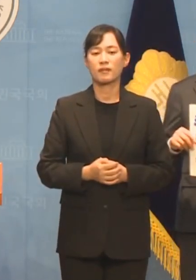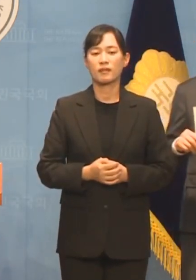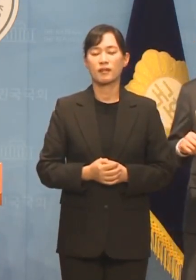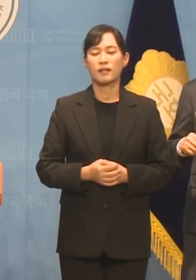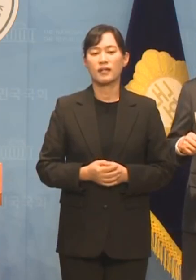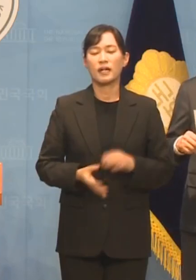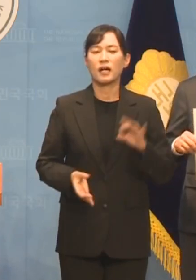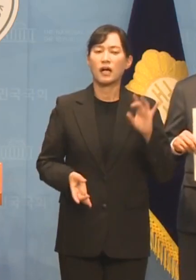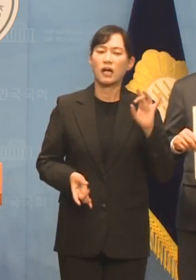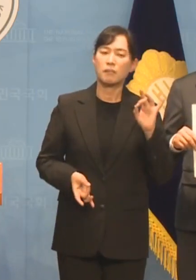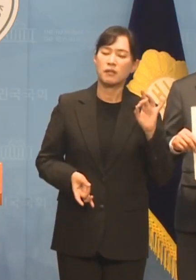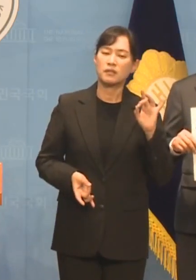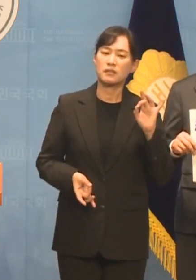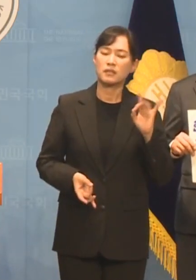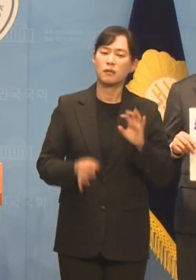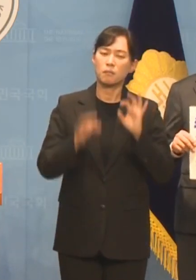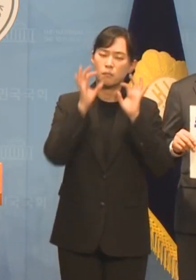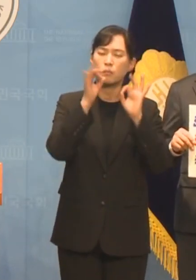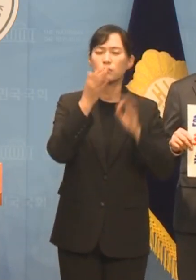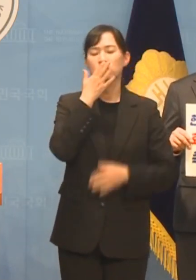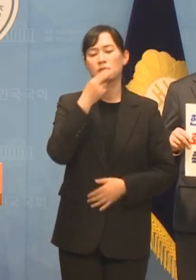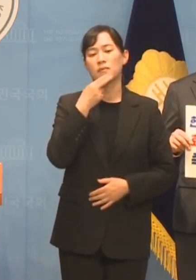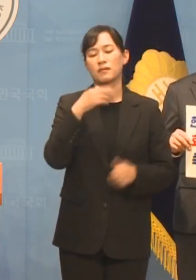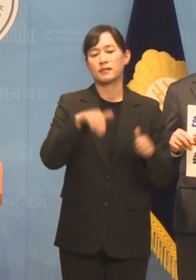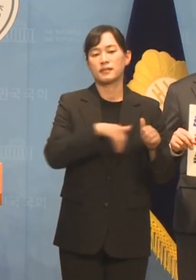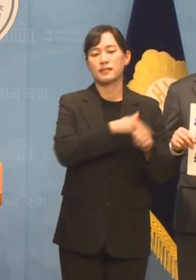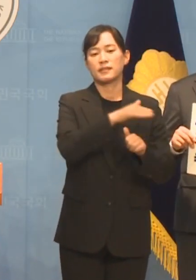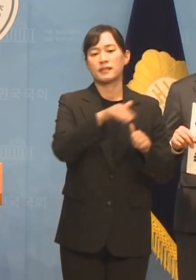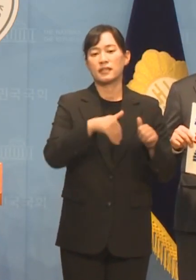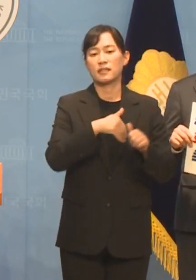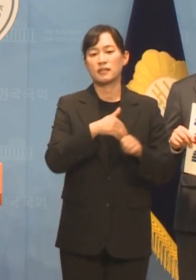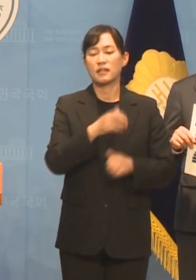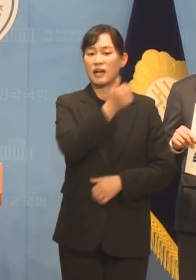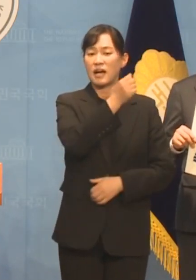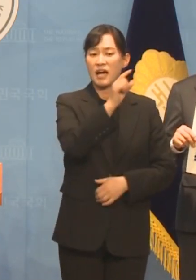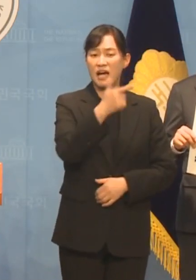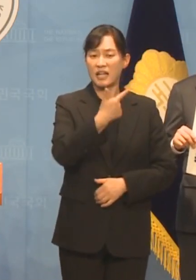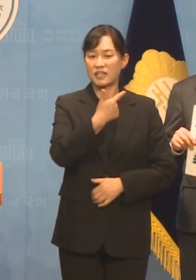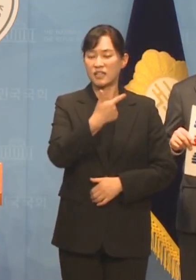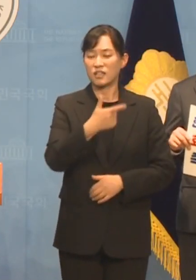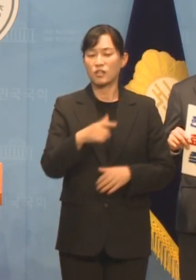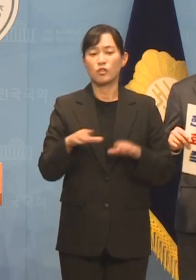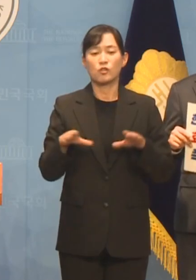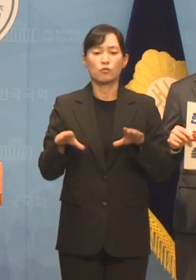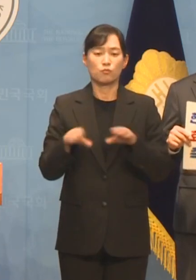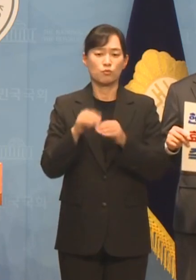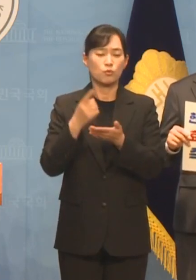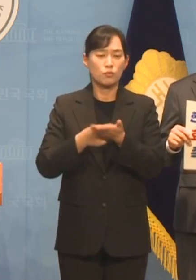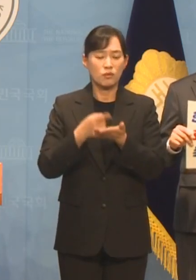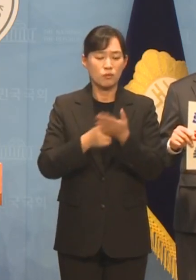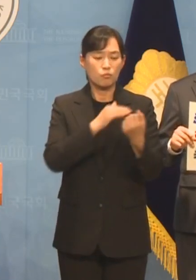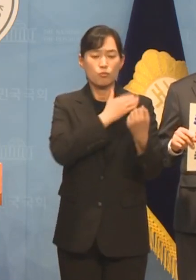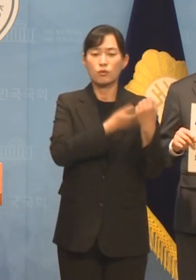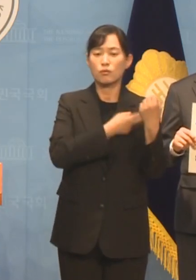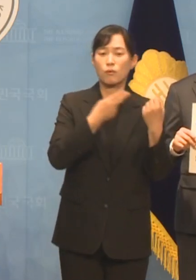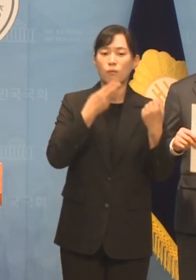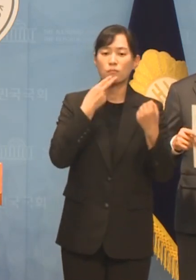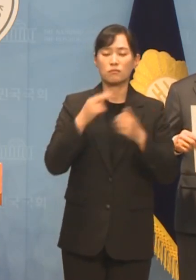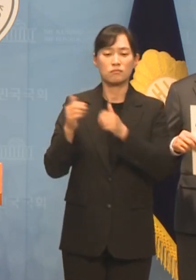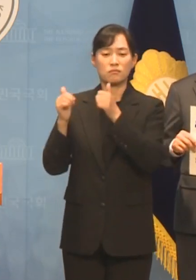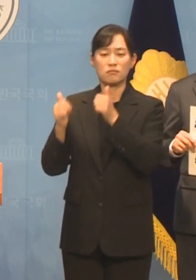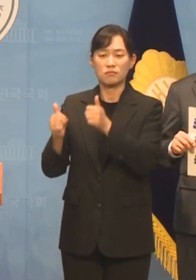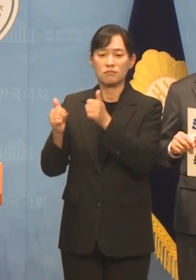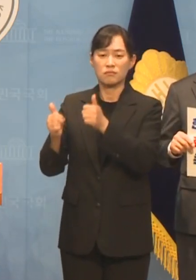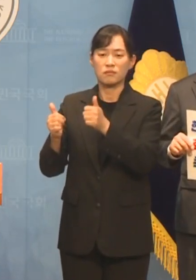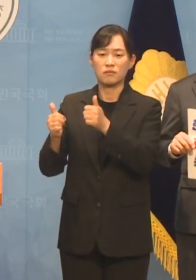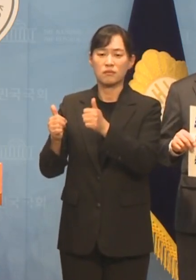가만히 지켜볼 수 없는 상황입니다. 한덕수 국무총리가 권한에도 없는